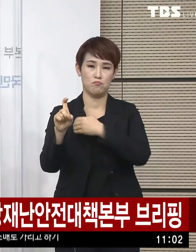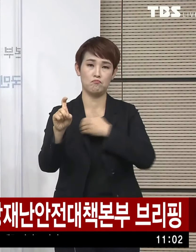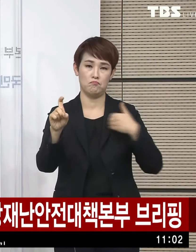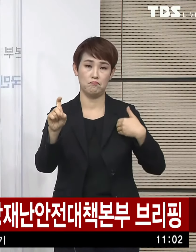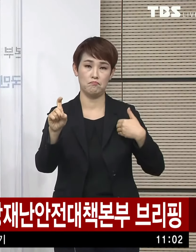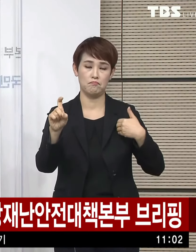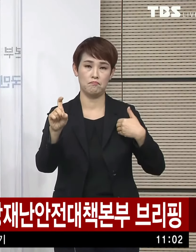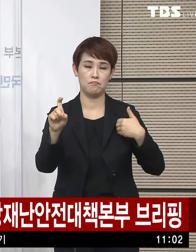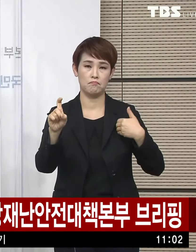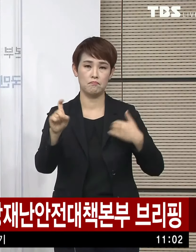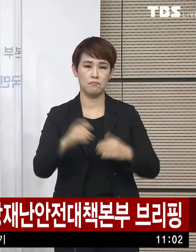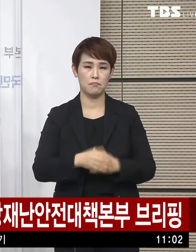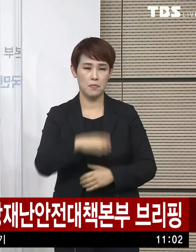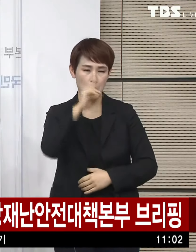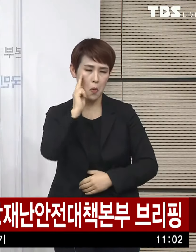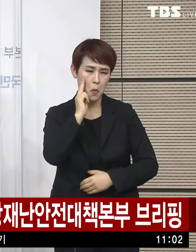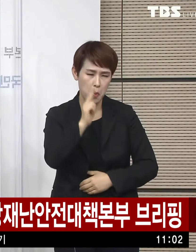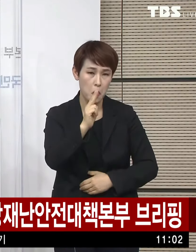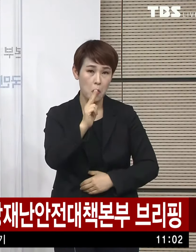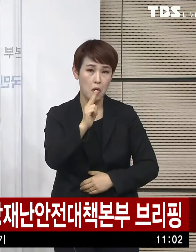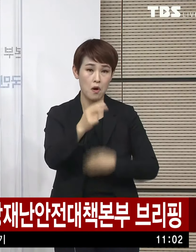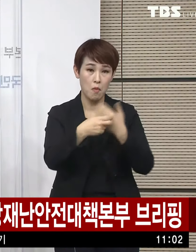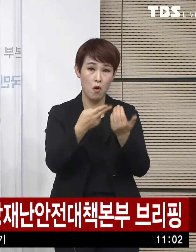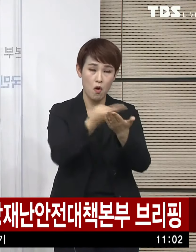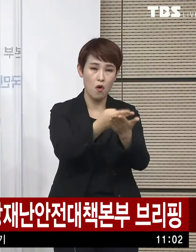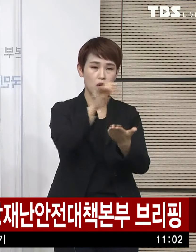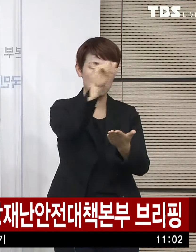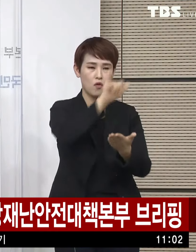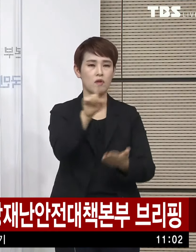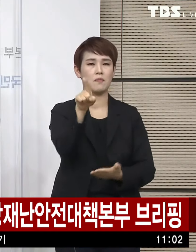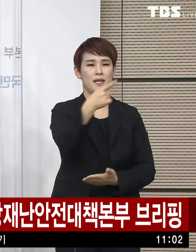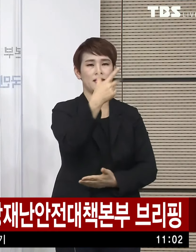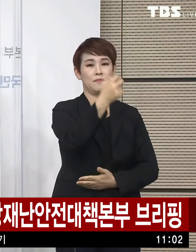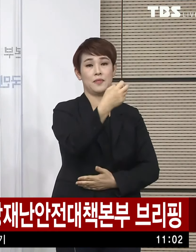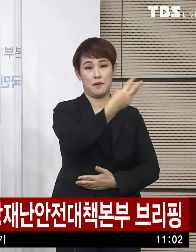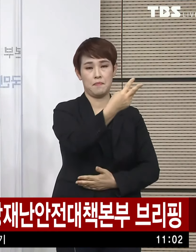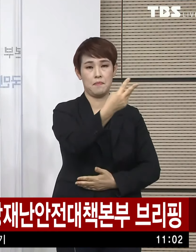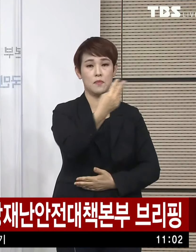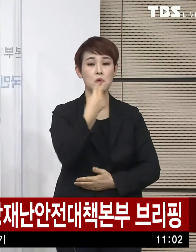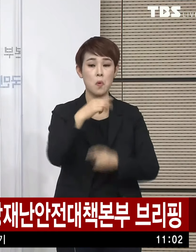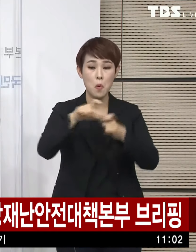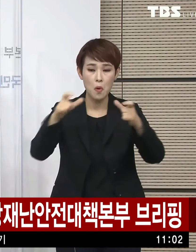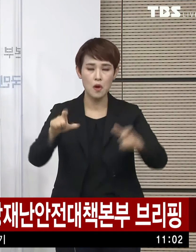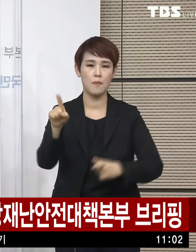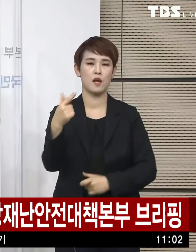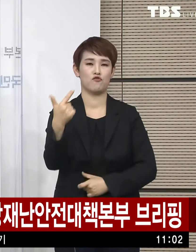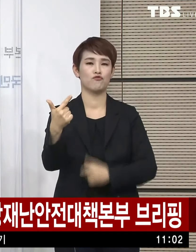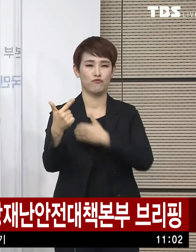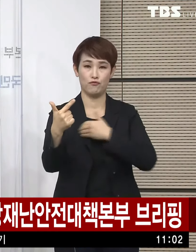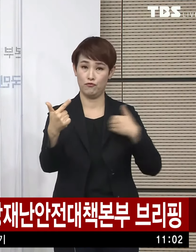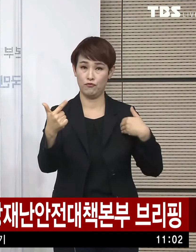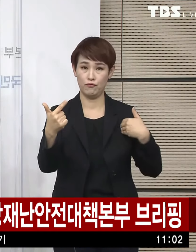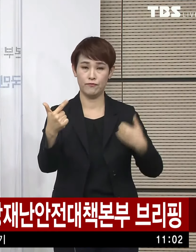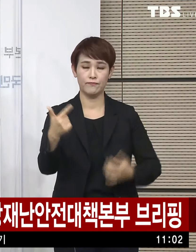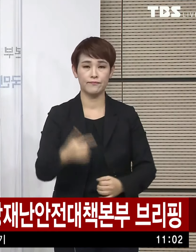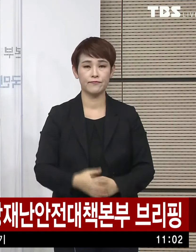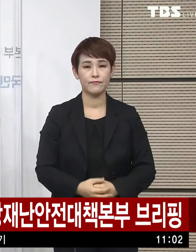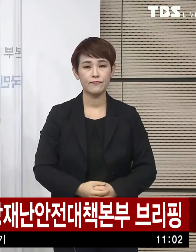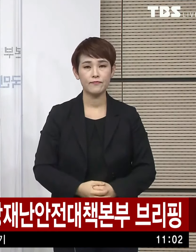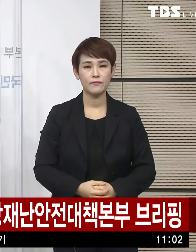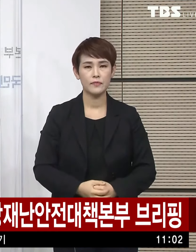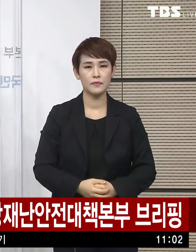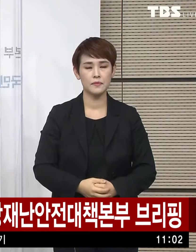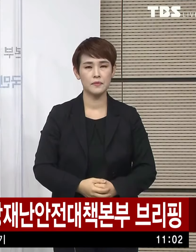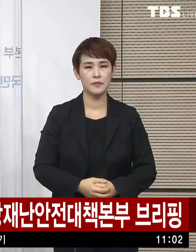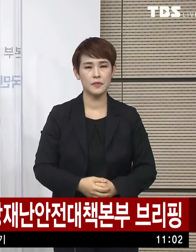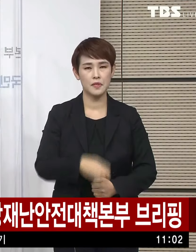가능하고 준중환자 병상은 전국 173병상, 수도권 106병상이 사용 가능합니다.